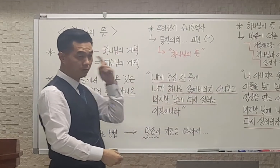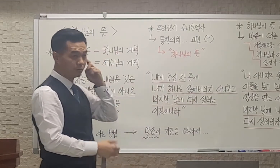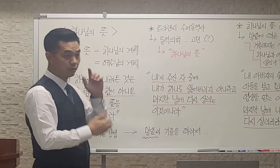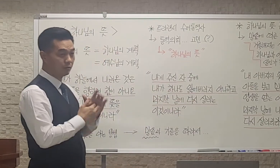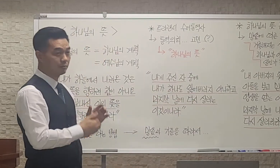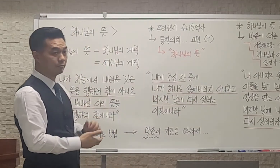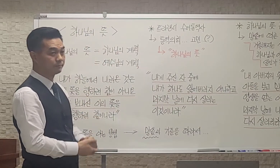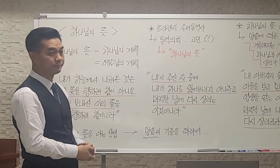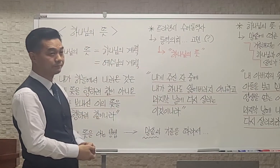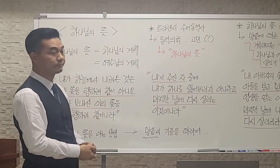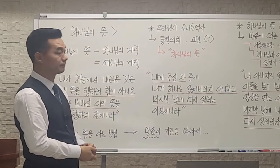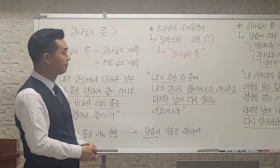들었어요.